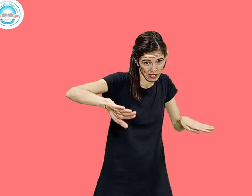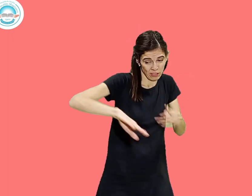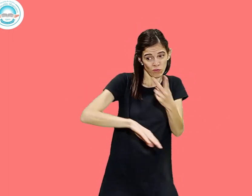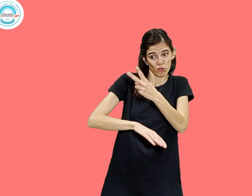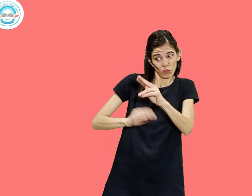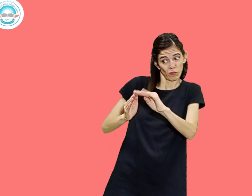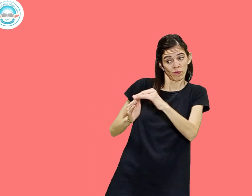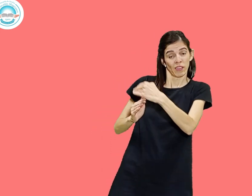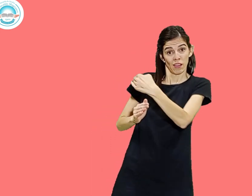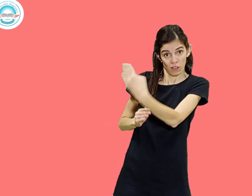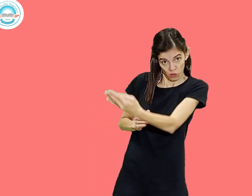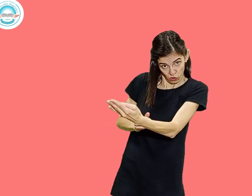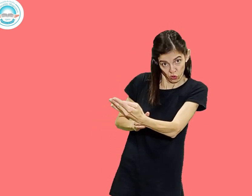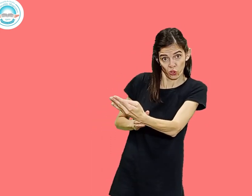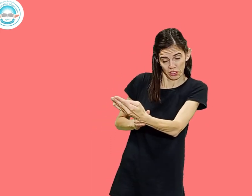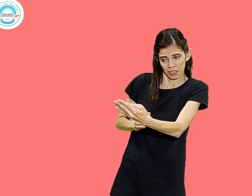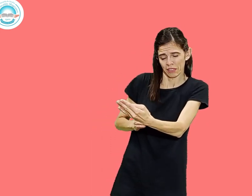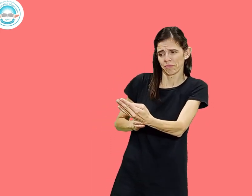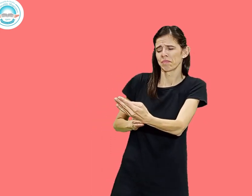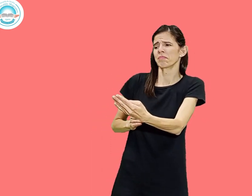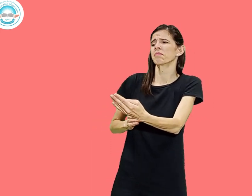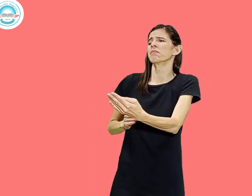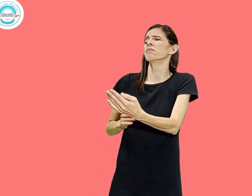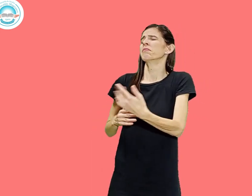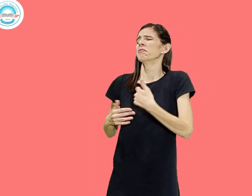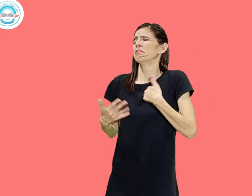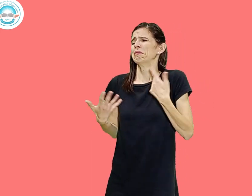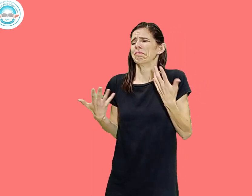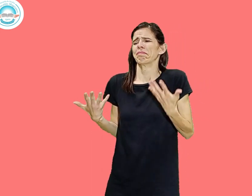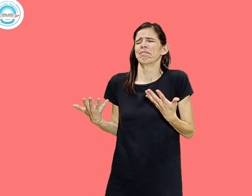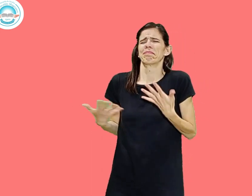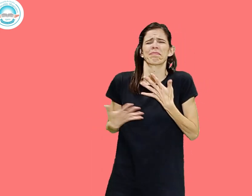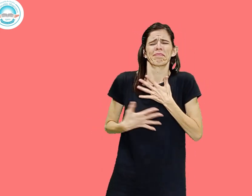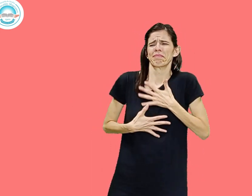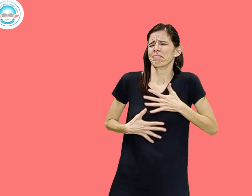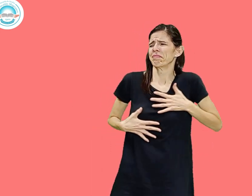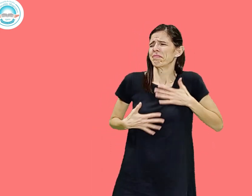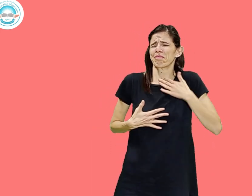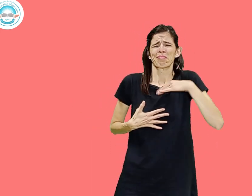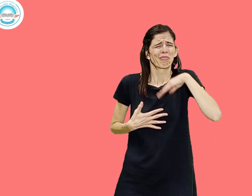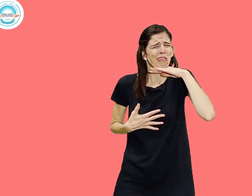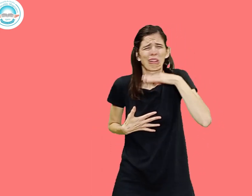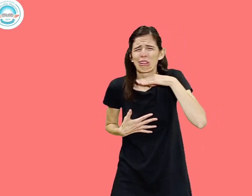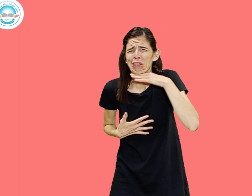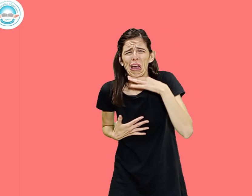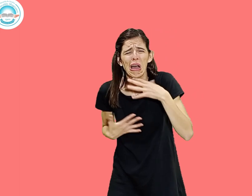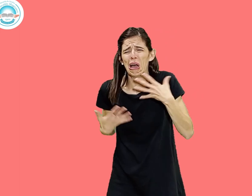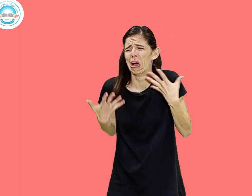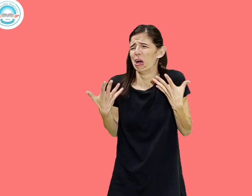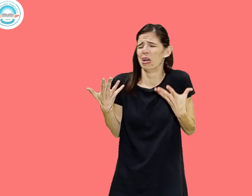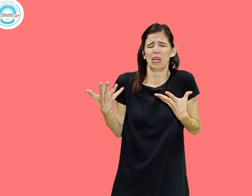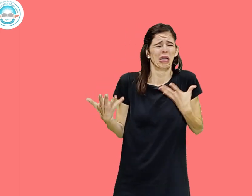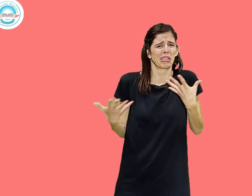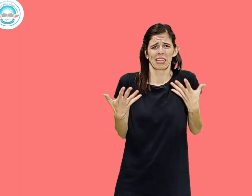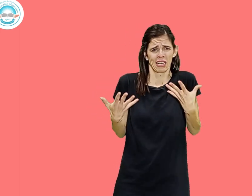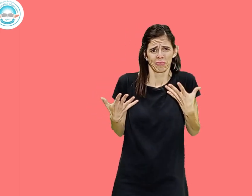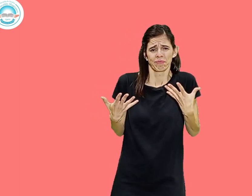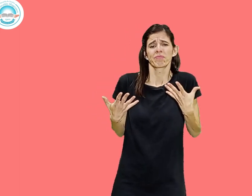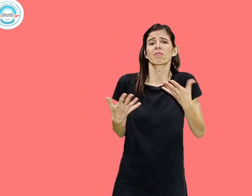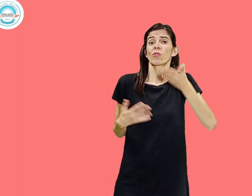ellos ya estaban afuera de la pista cuando llegué me sentía una tonta